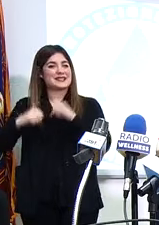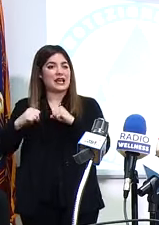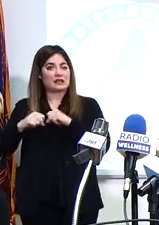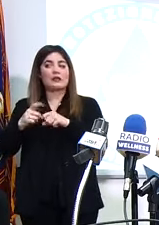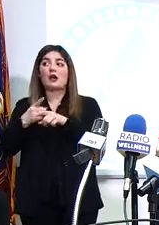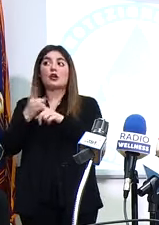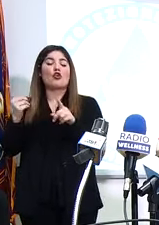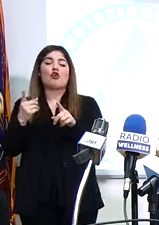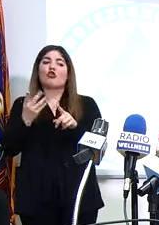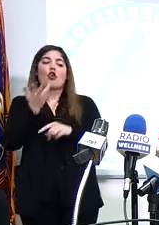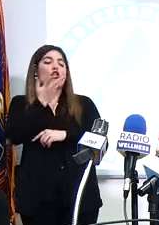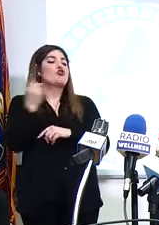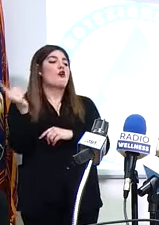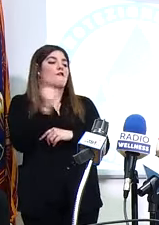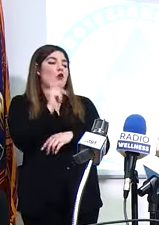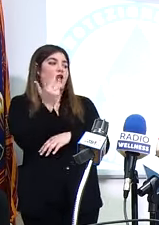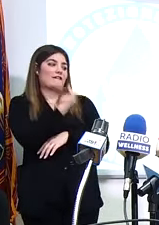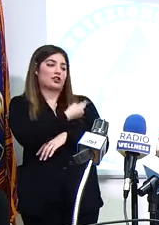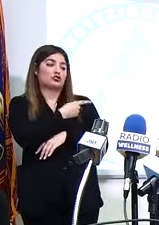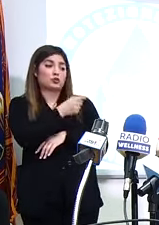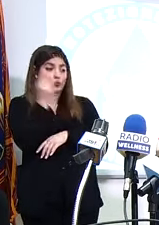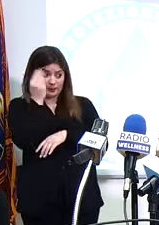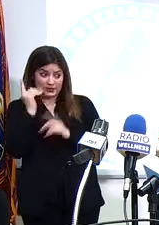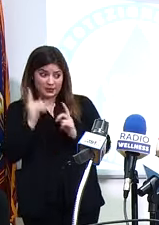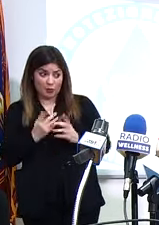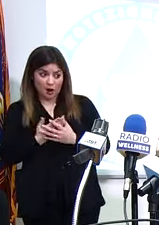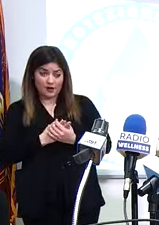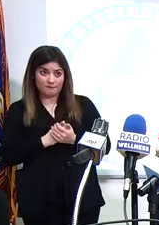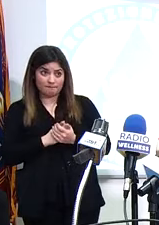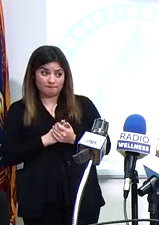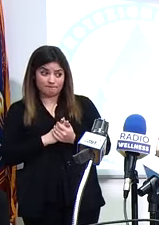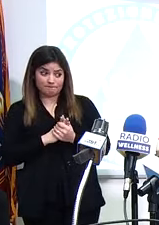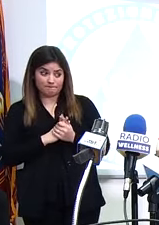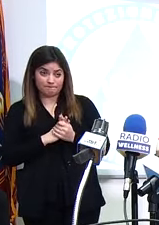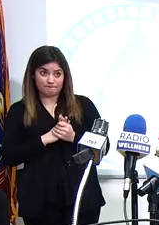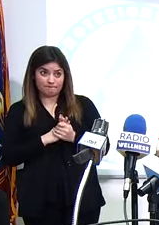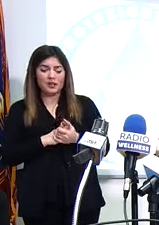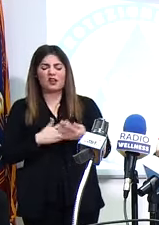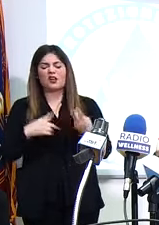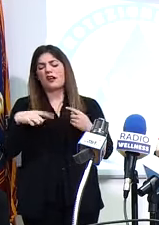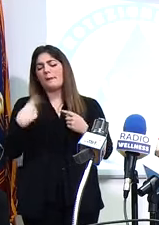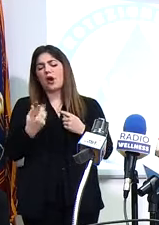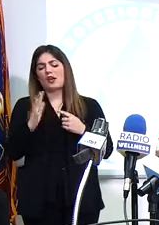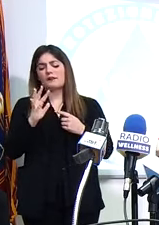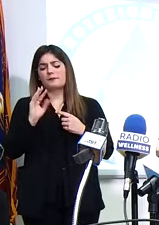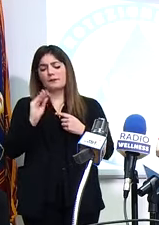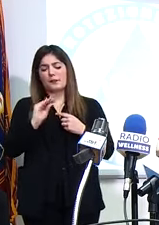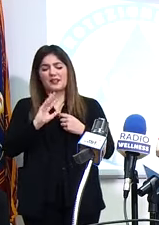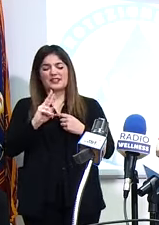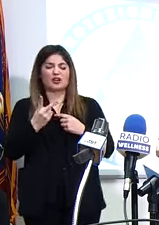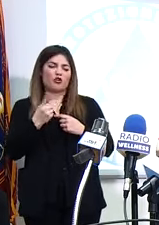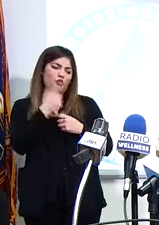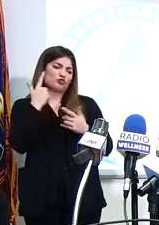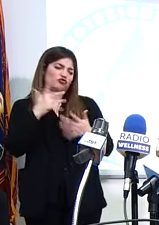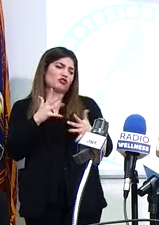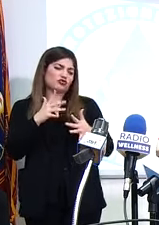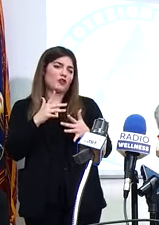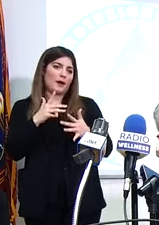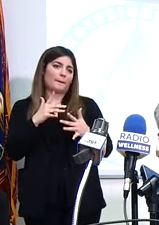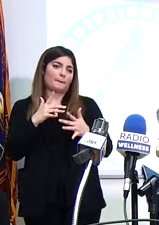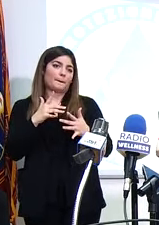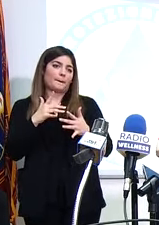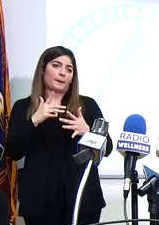vogliono vaccinarsi. E poi in parte ha già risposto prima dicendo che non conosce di pandemie durate più di